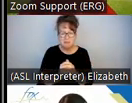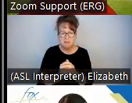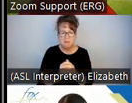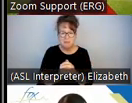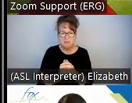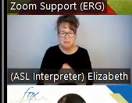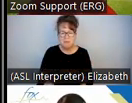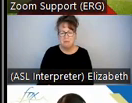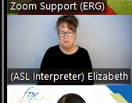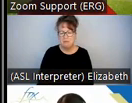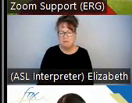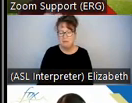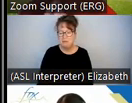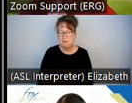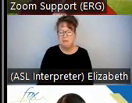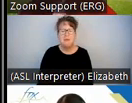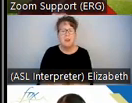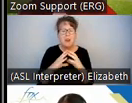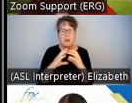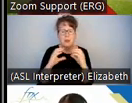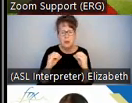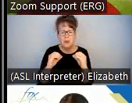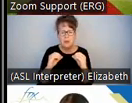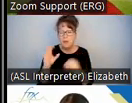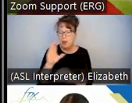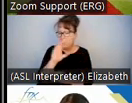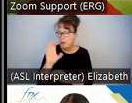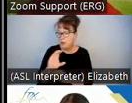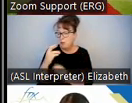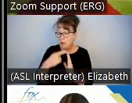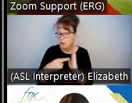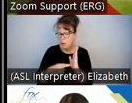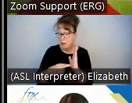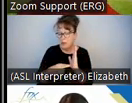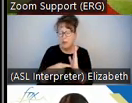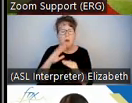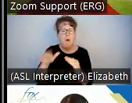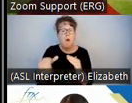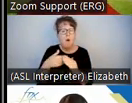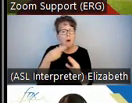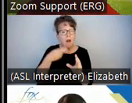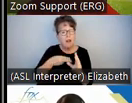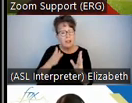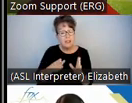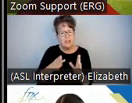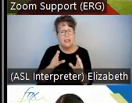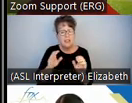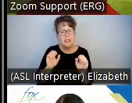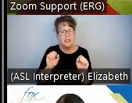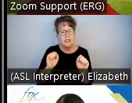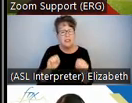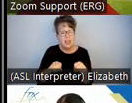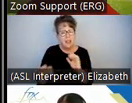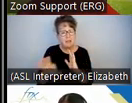señas americano deben estar visibles a todos Así que ahora vamos a las logísticas de zo nuevamente los participantes de